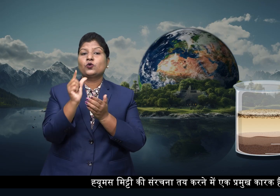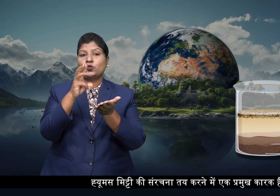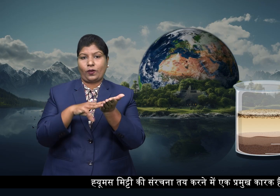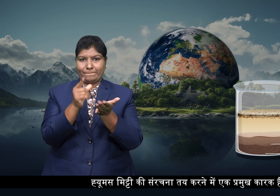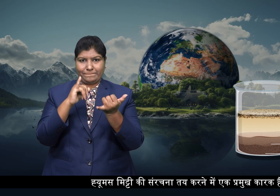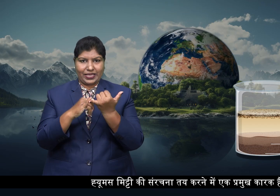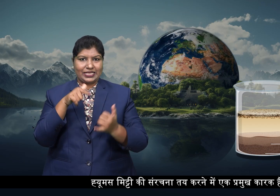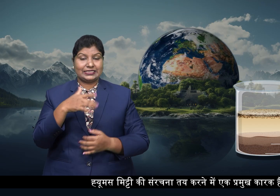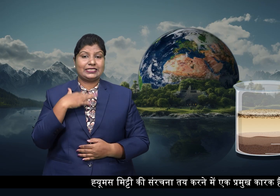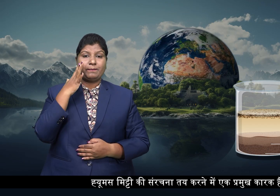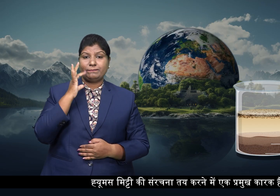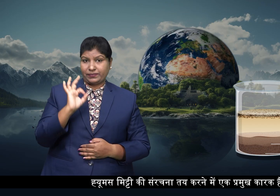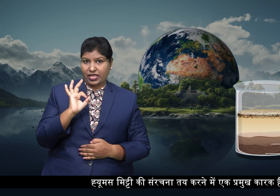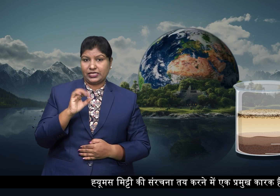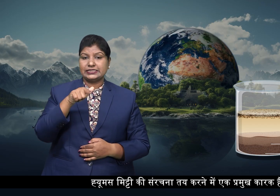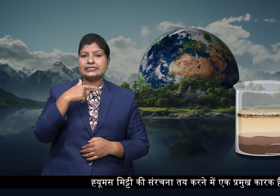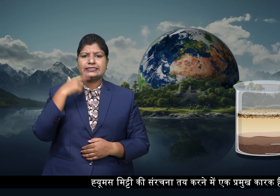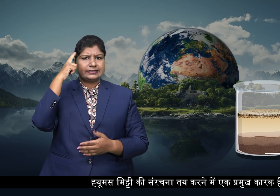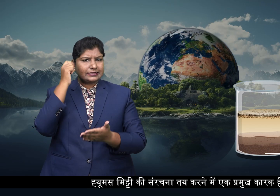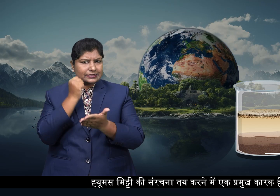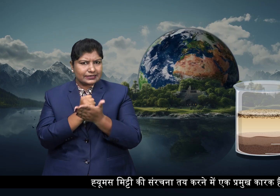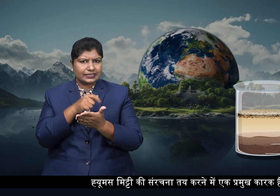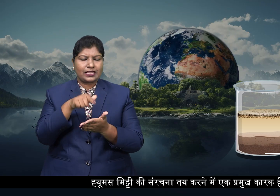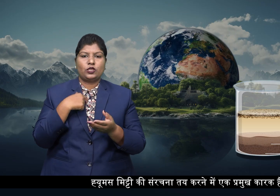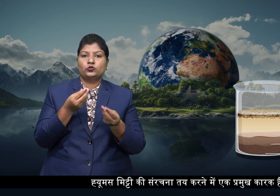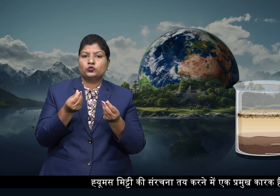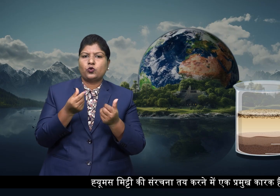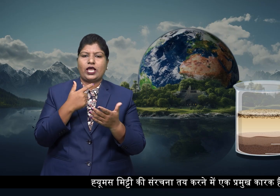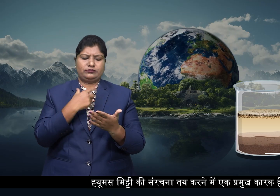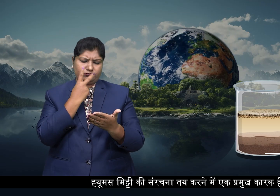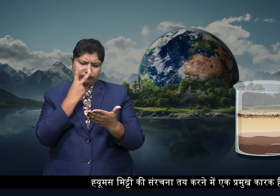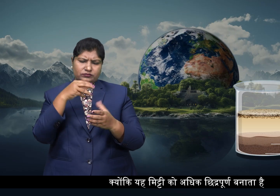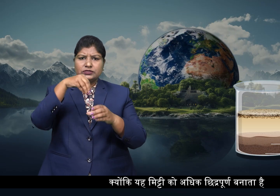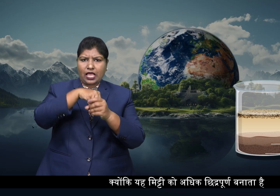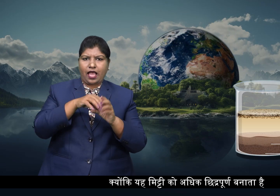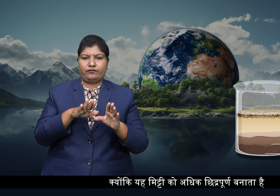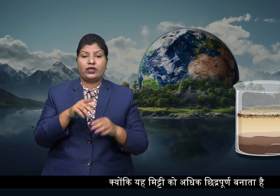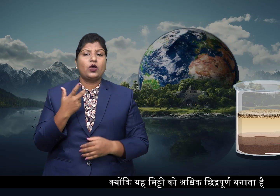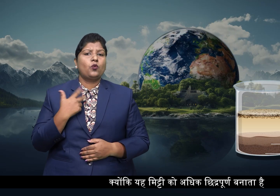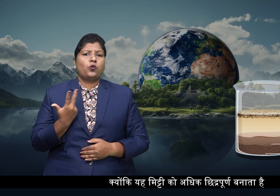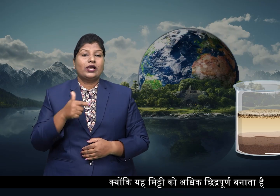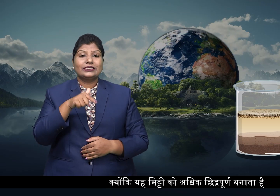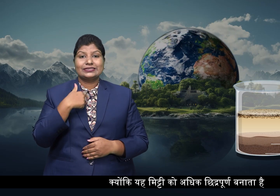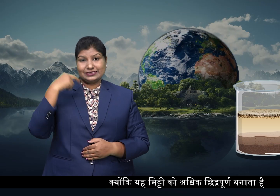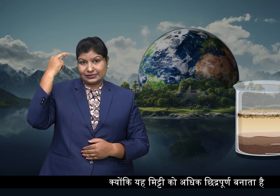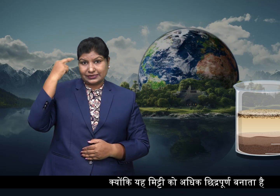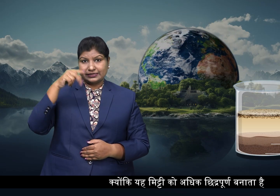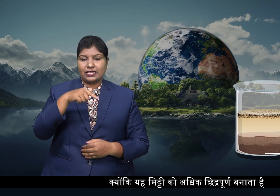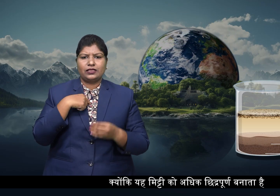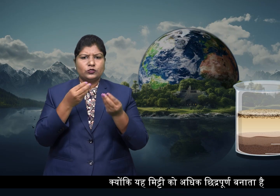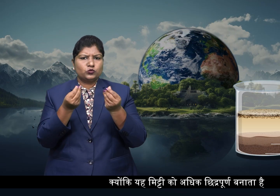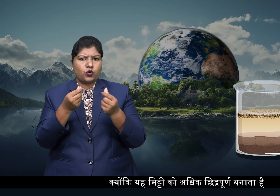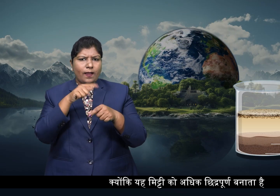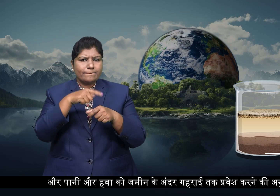छठा, ह्यूमस किसी की संरचना तय करने में एक प्रमुख कारक है क्योंकि यह मिट्टी को अधिक